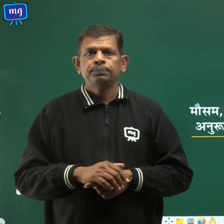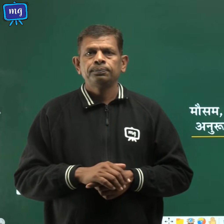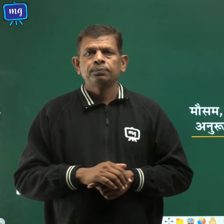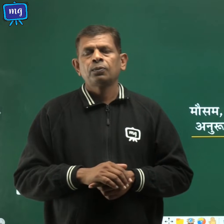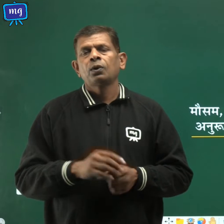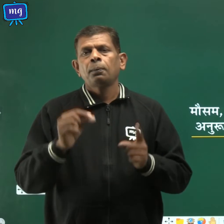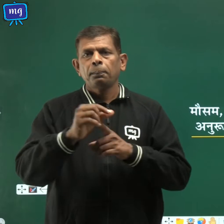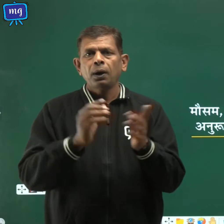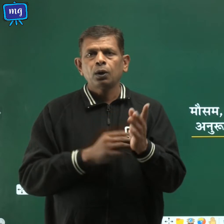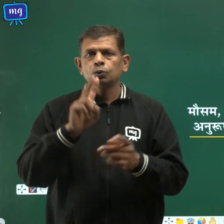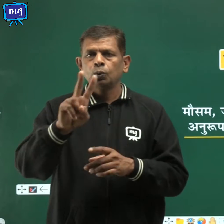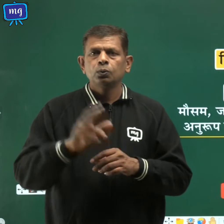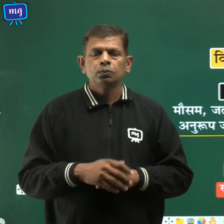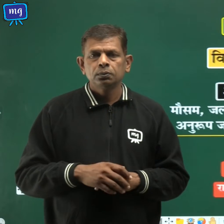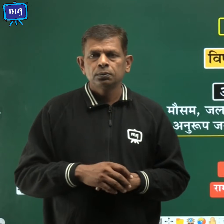भाग 2।